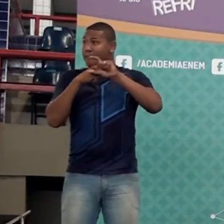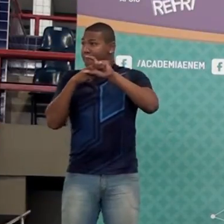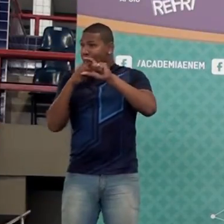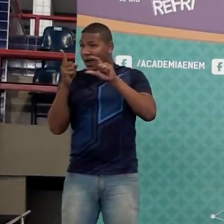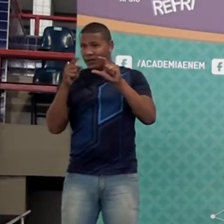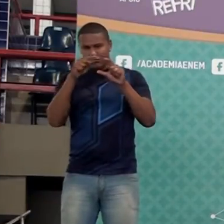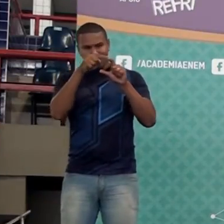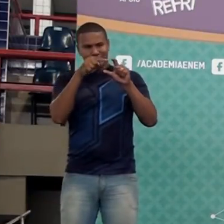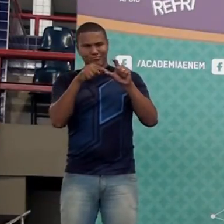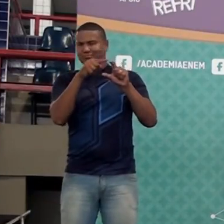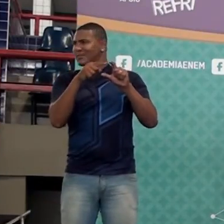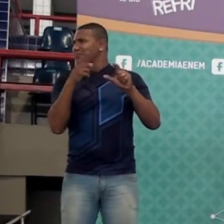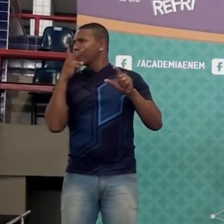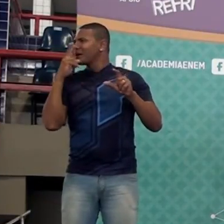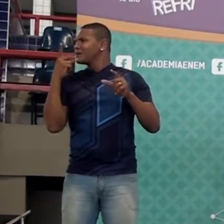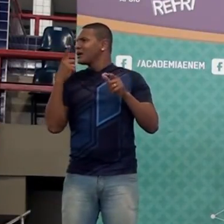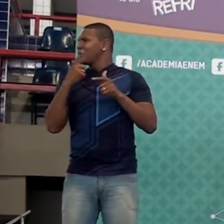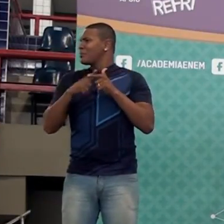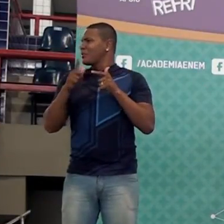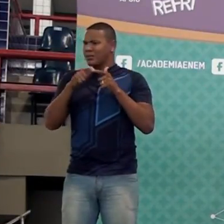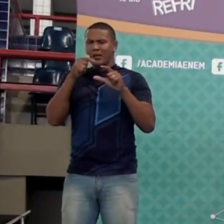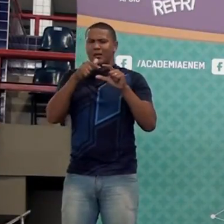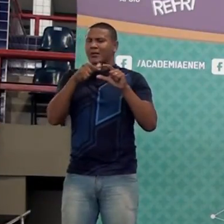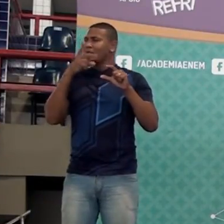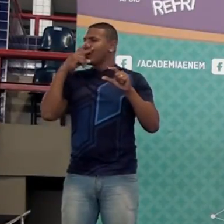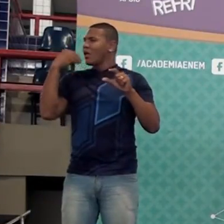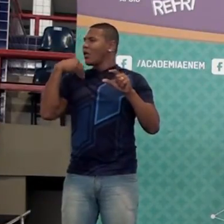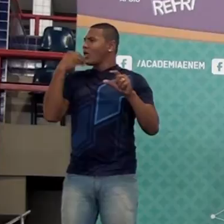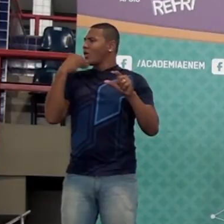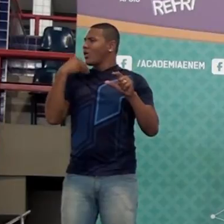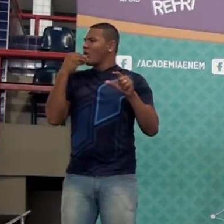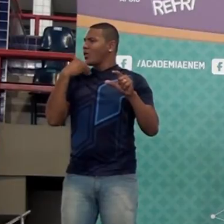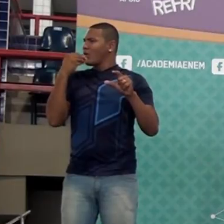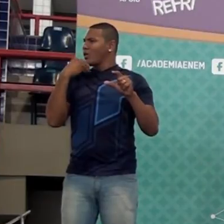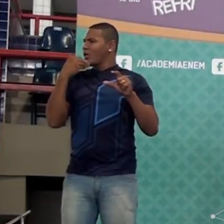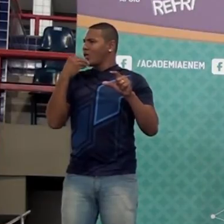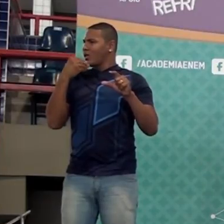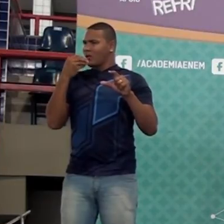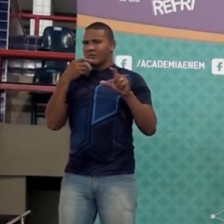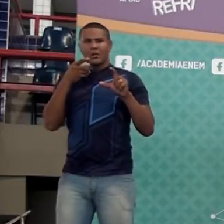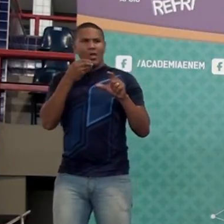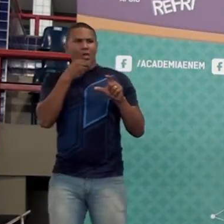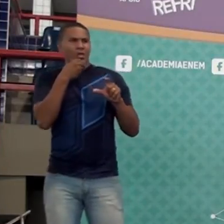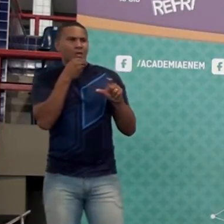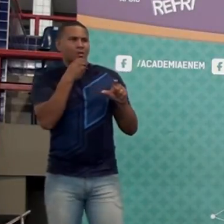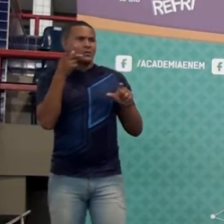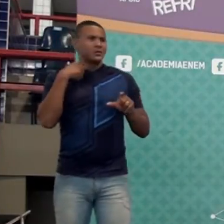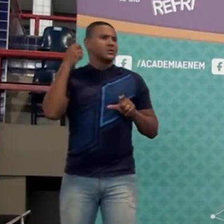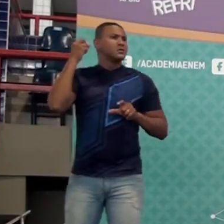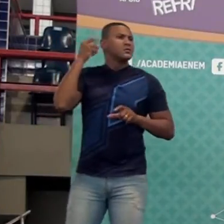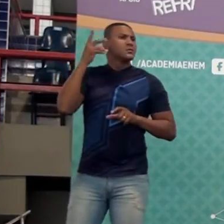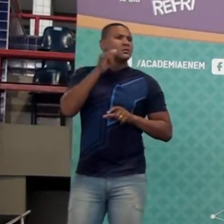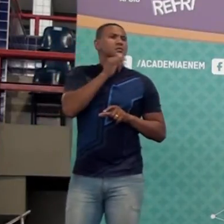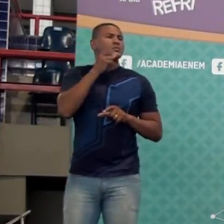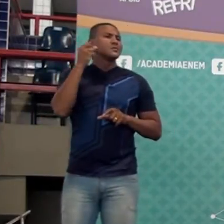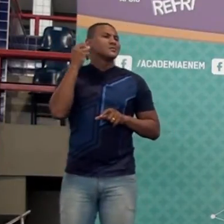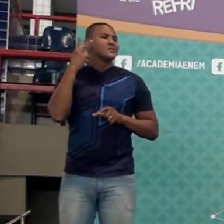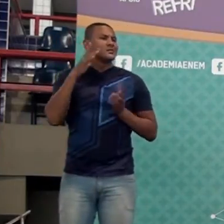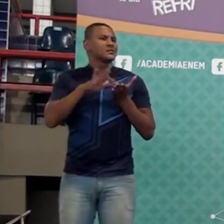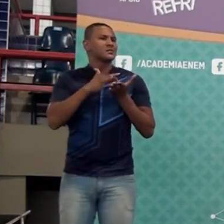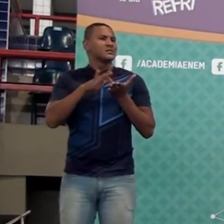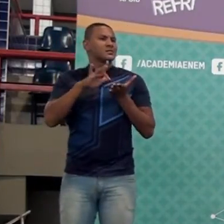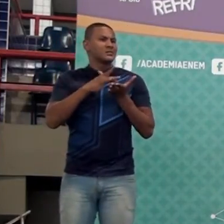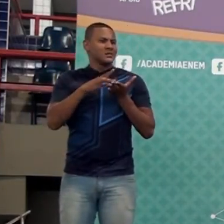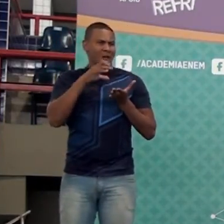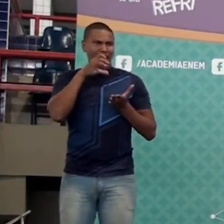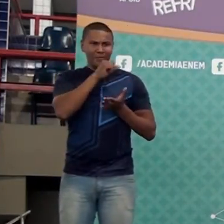de armazenamento de carga. A maioria de vocês deve ter smartphone. A bateria do smartphone dura quanto tempo? Não